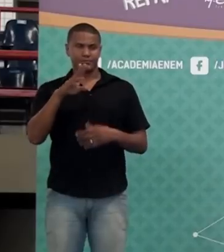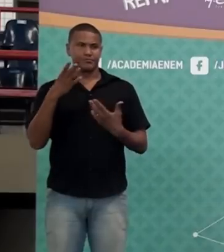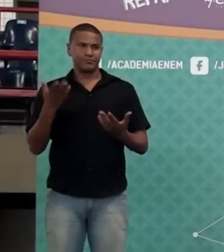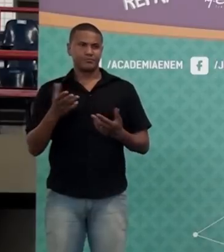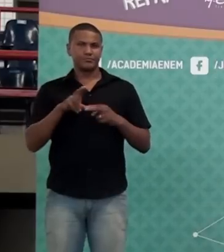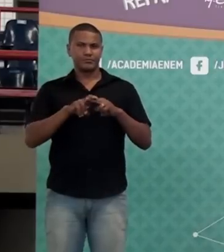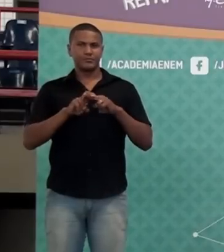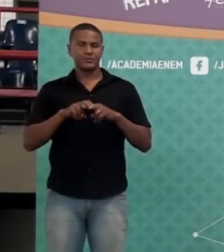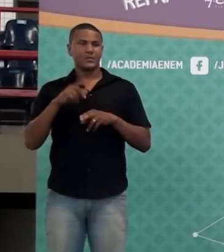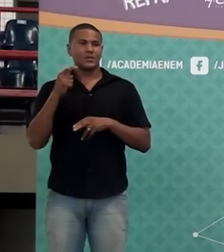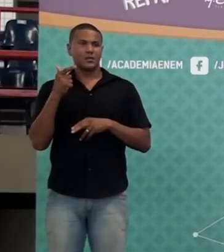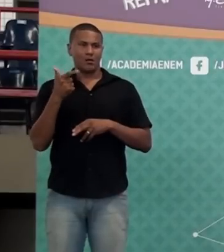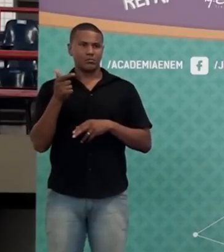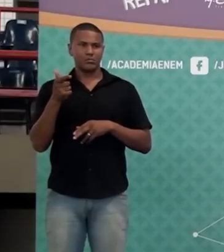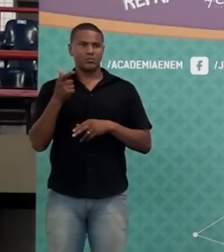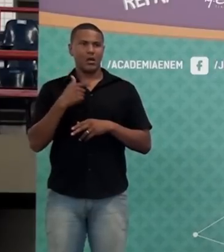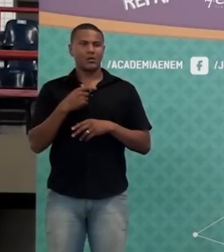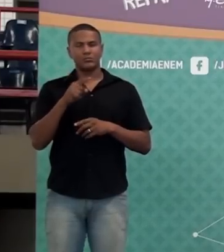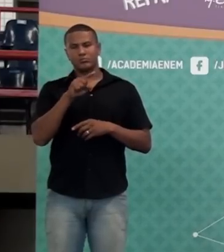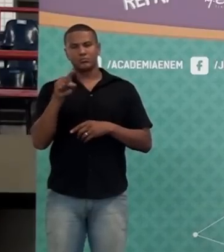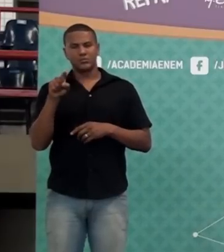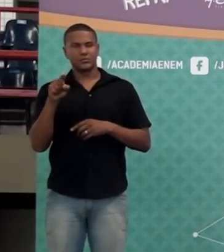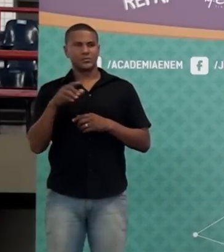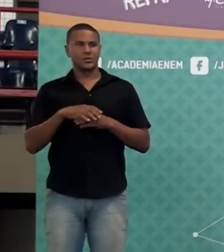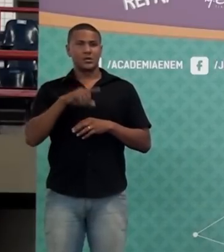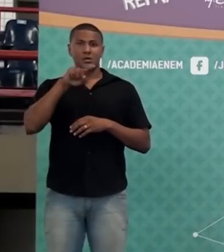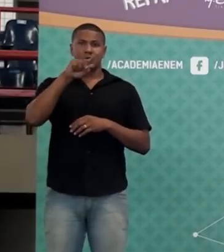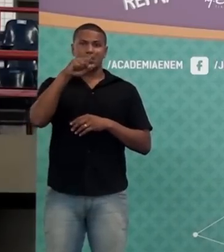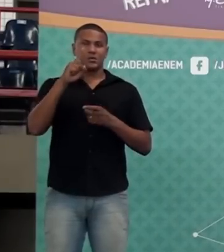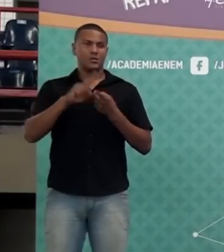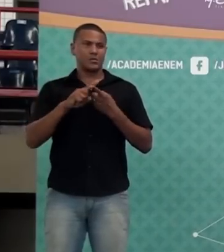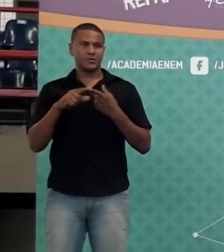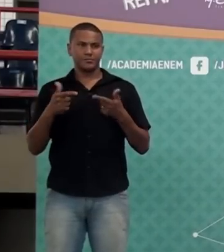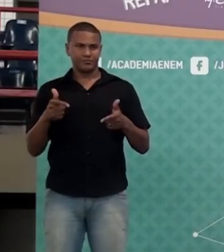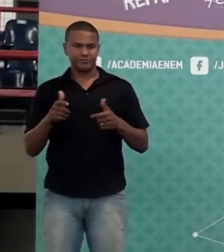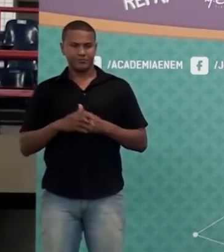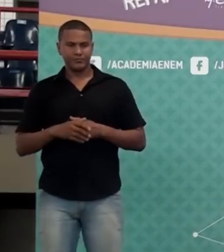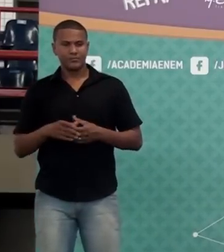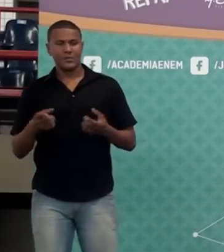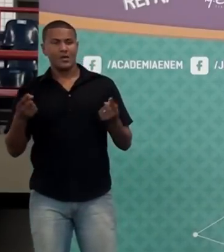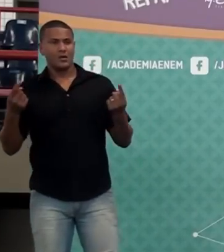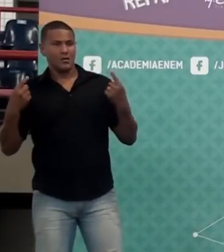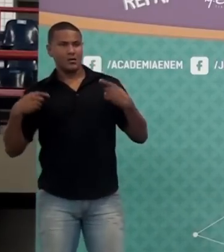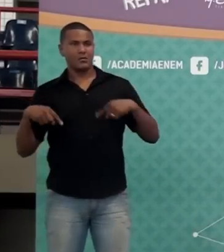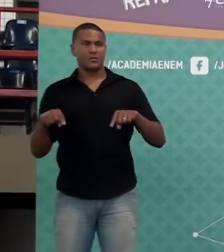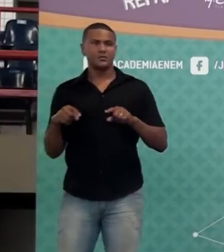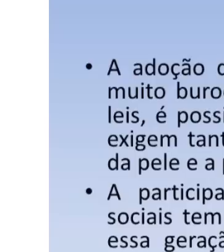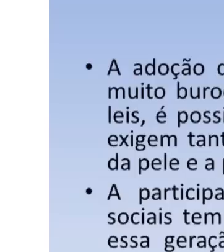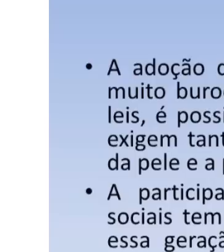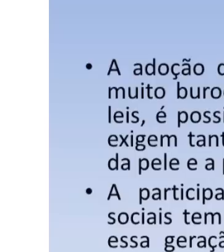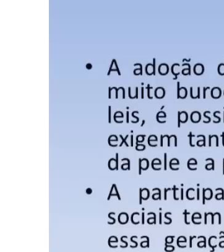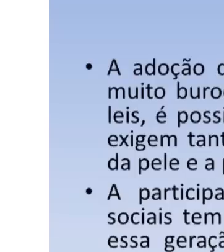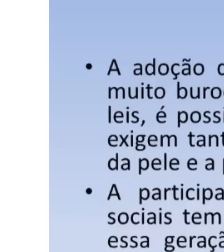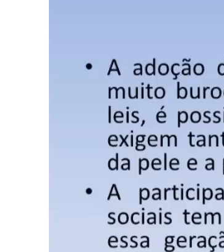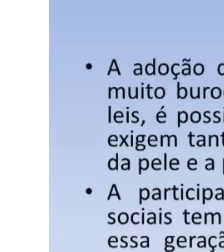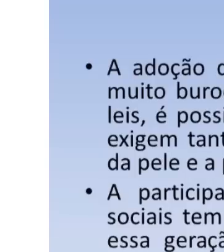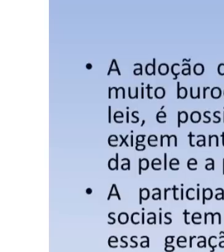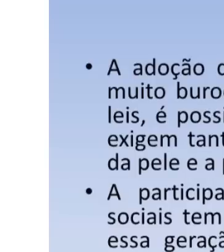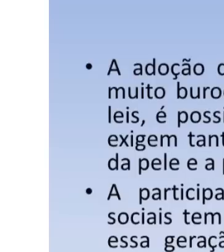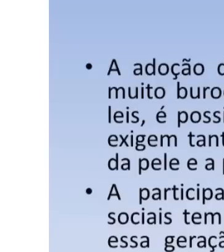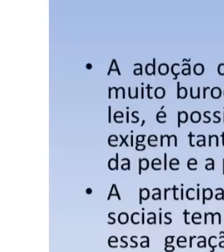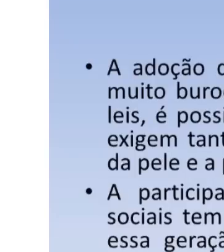Sem crase e sem hífen. Então, vamos para o segundo e último parágrafo. A participação dos jovens